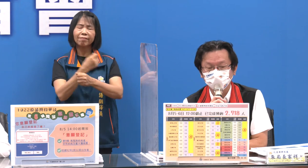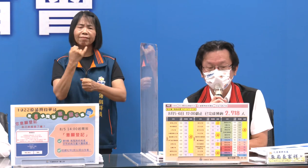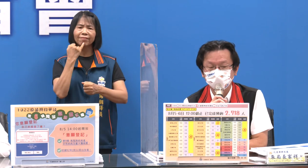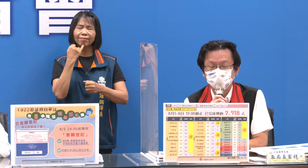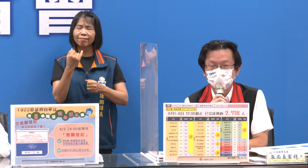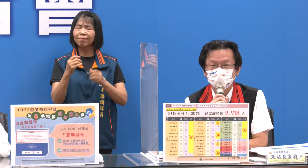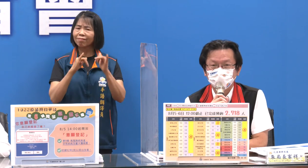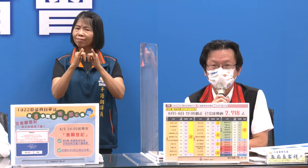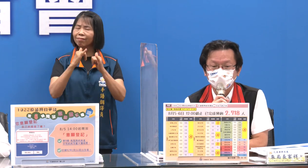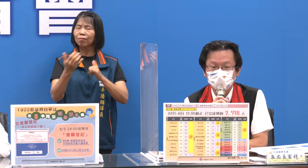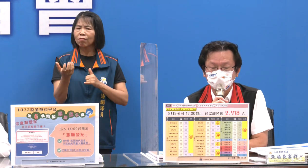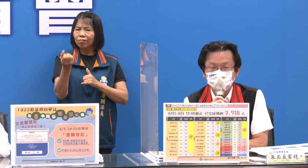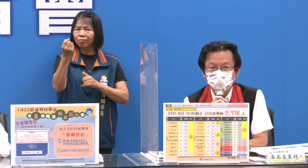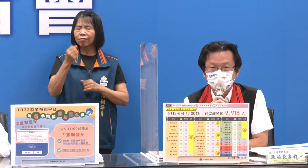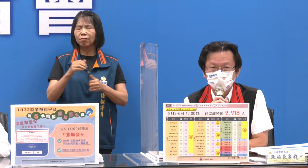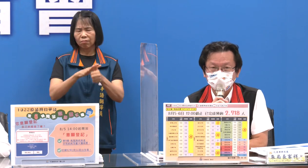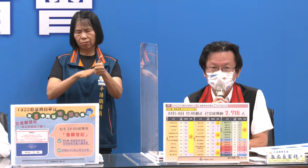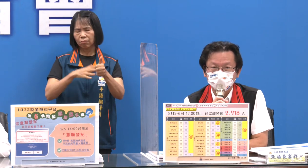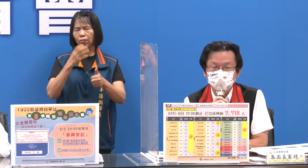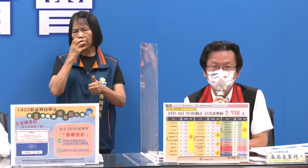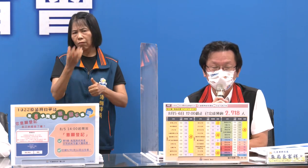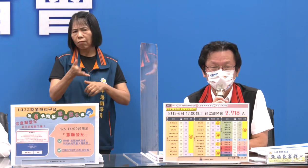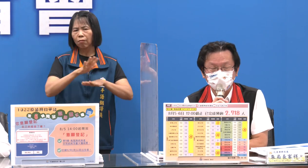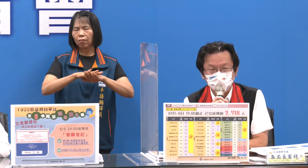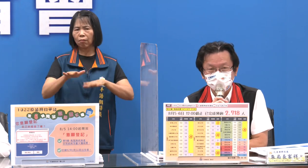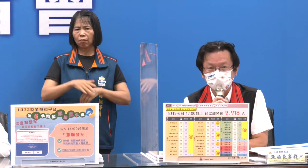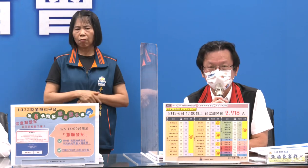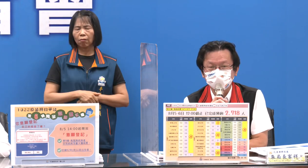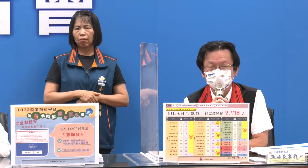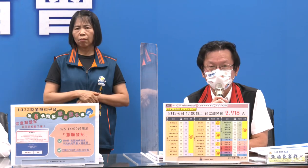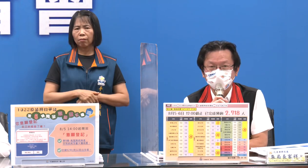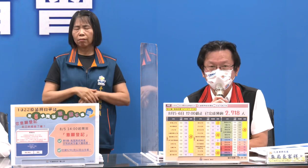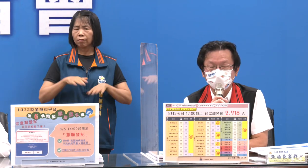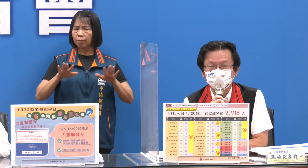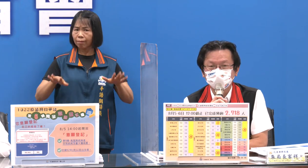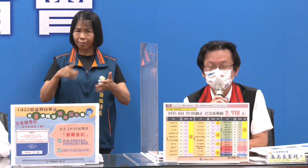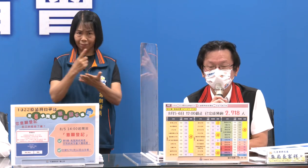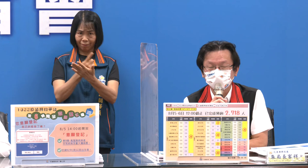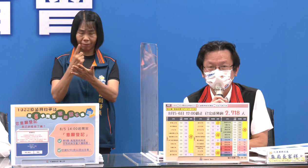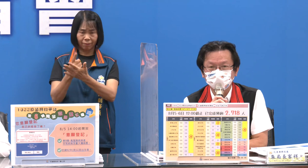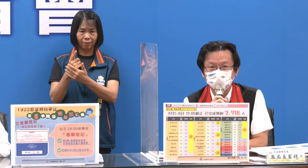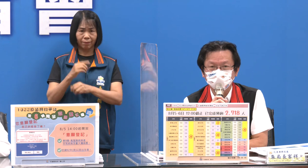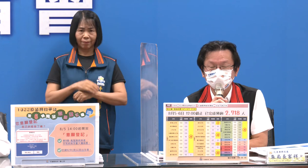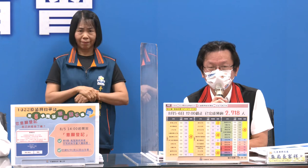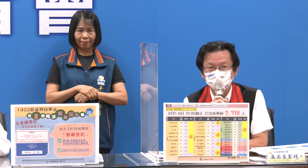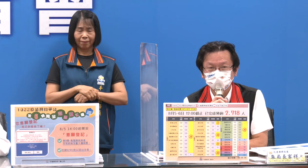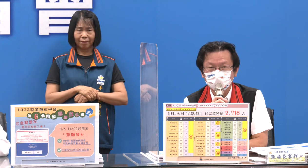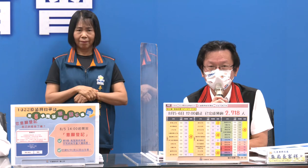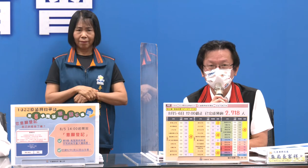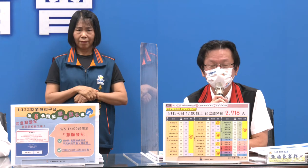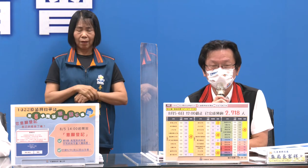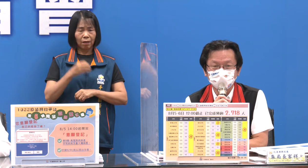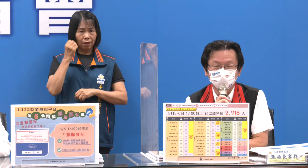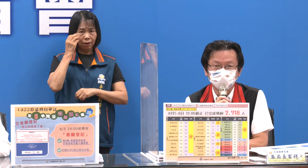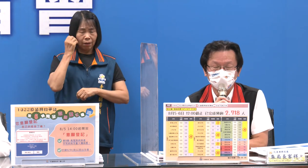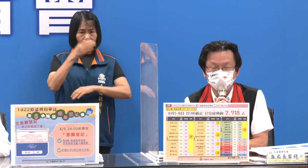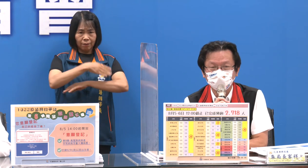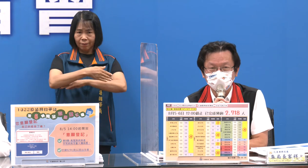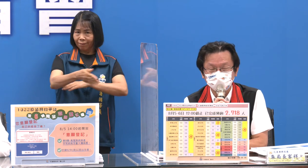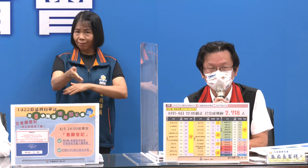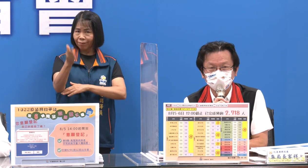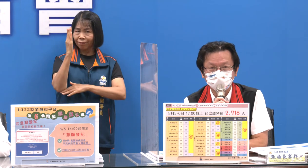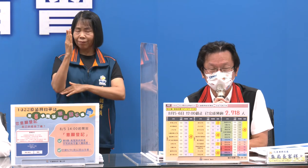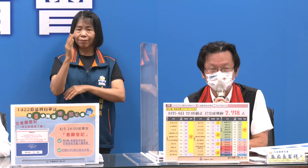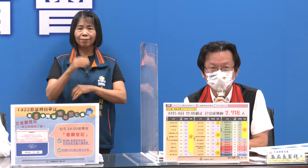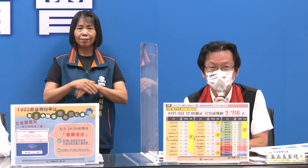亲的权益。那这个我们每一次都是我们花莲县政府，我们